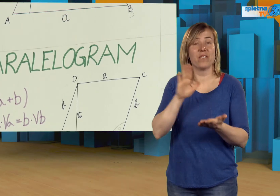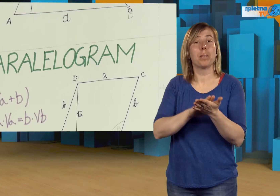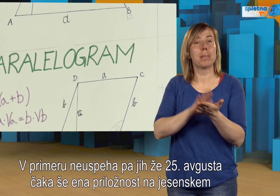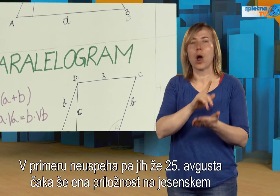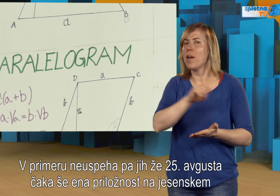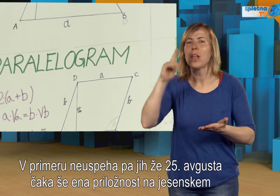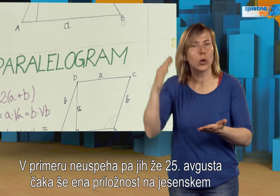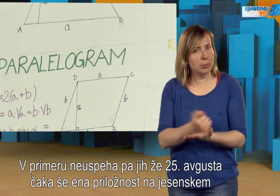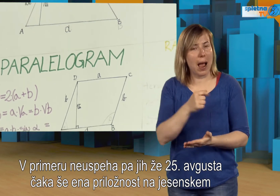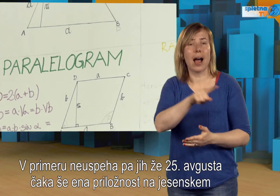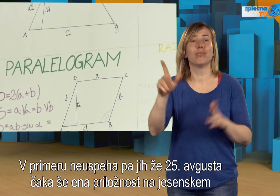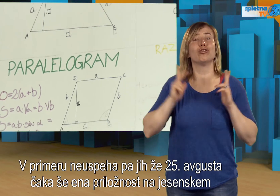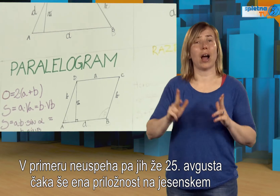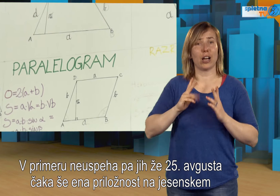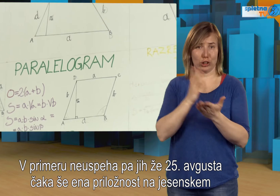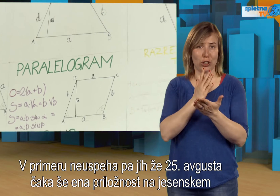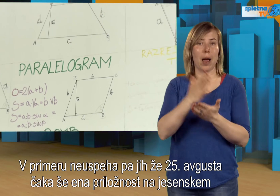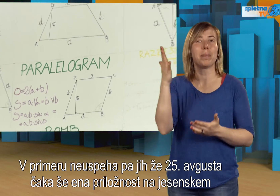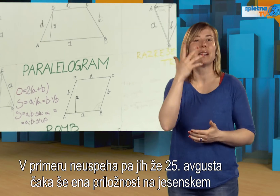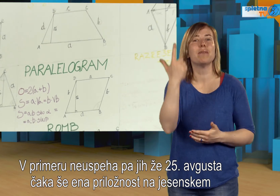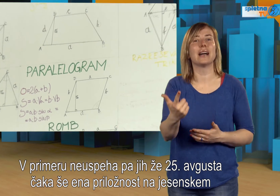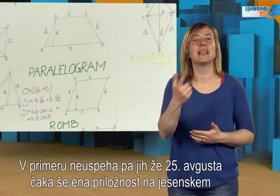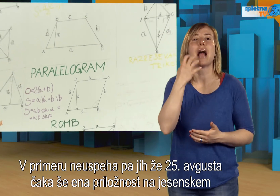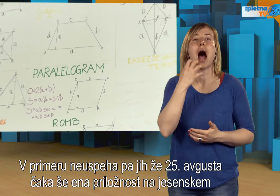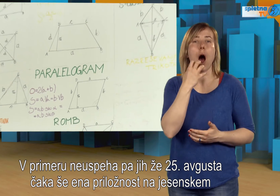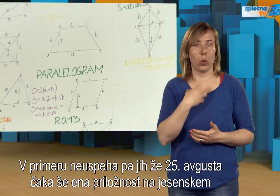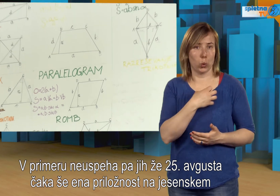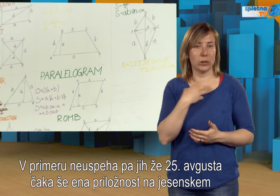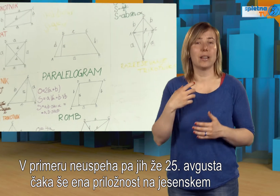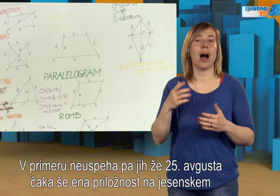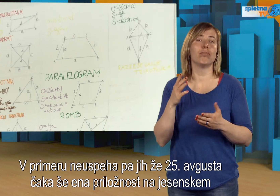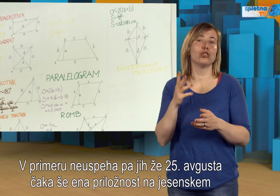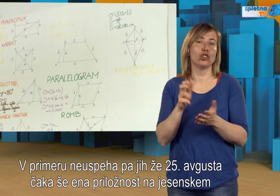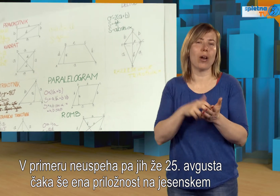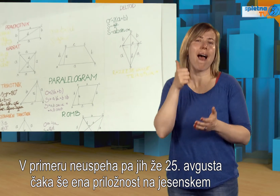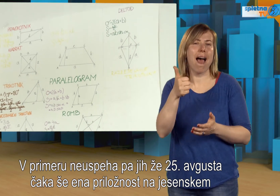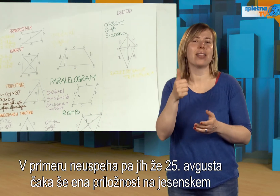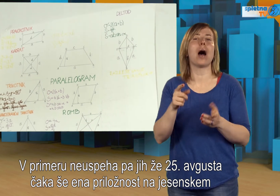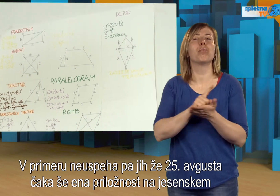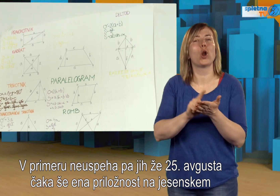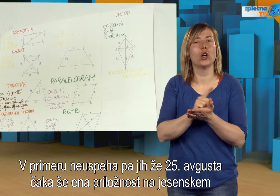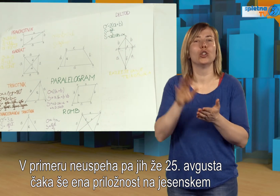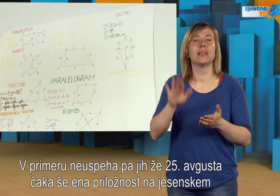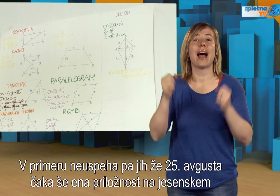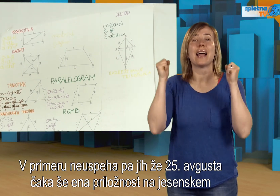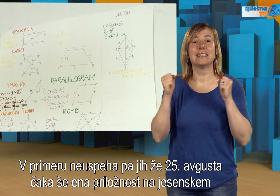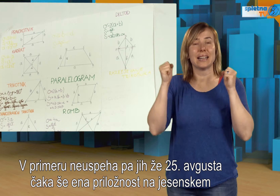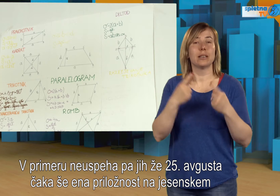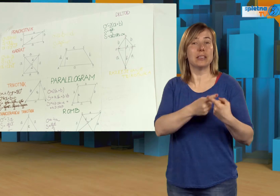V primeru neuspeha pa jih že 25. avgusta čaka še ena priložnost na jesenskem izpitnem roku poklicne